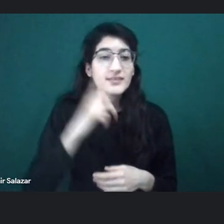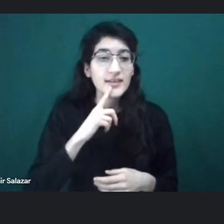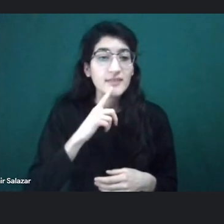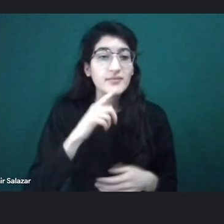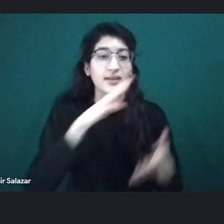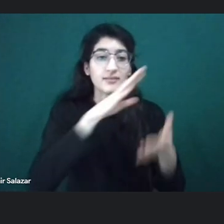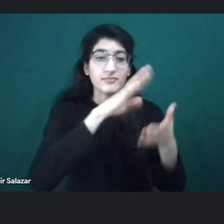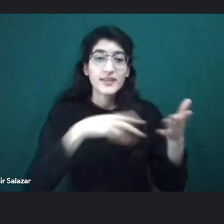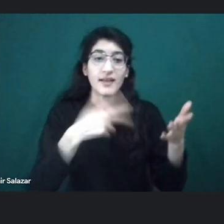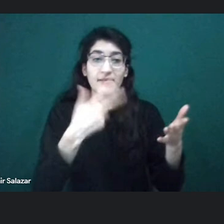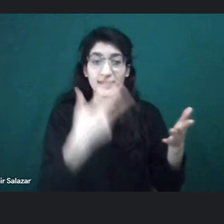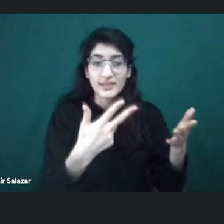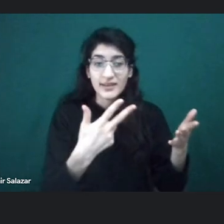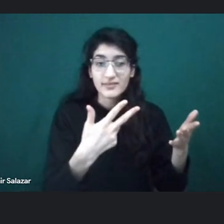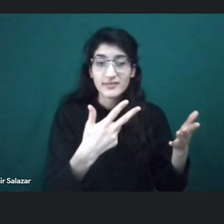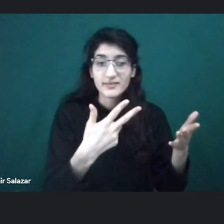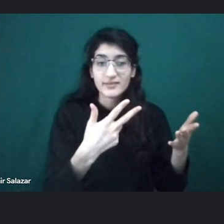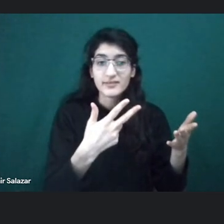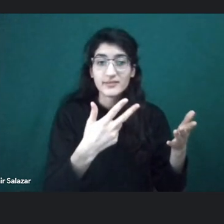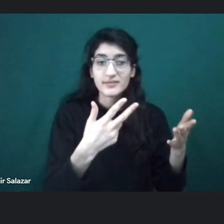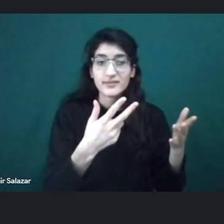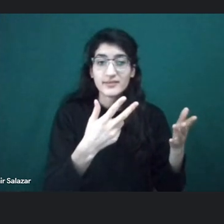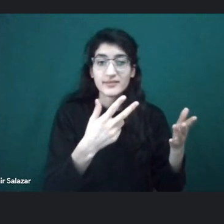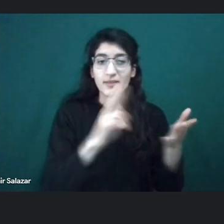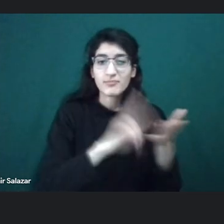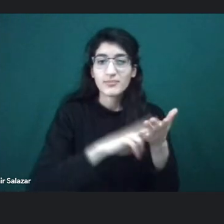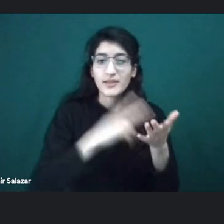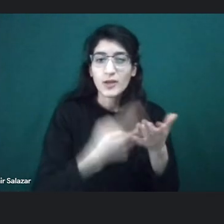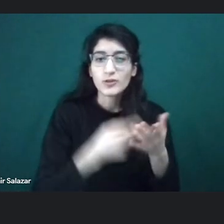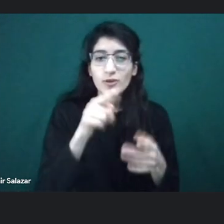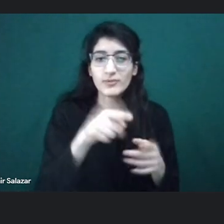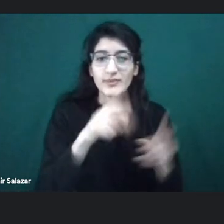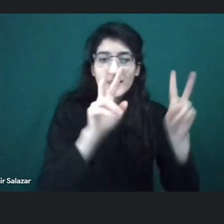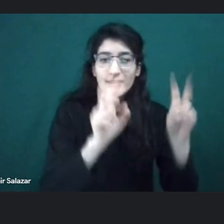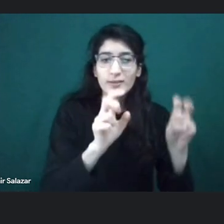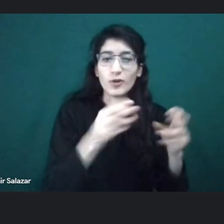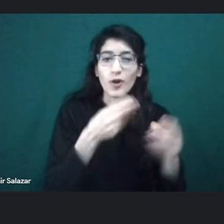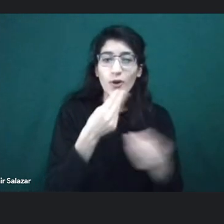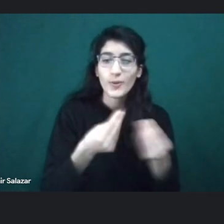título? Vaya, uno sabe. Ahí está el